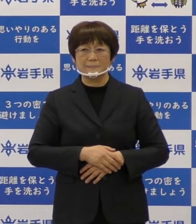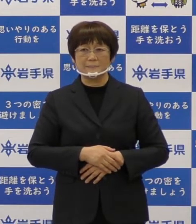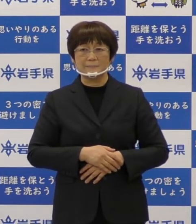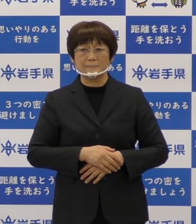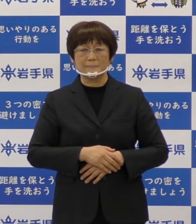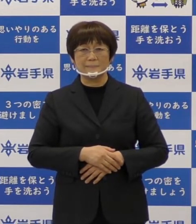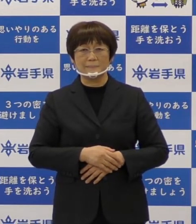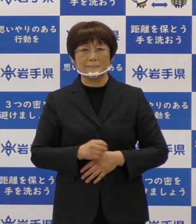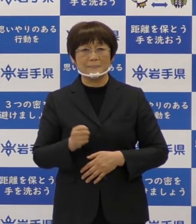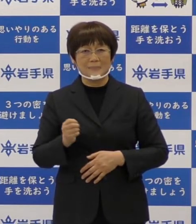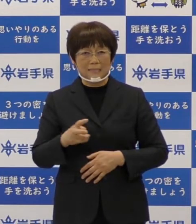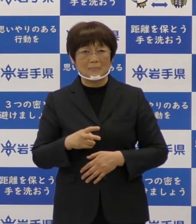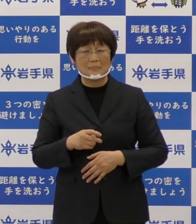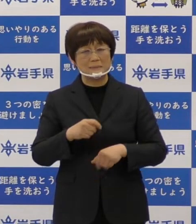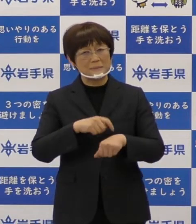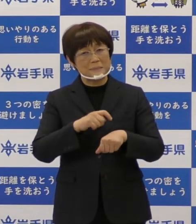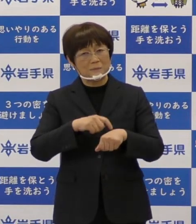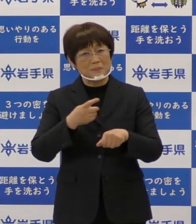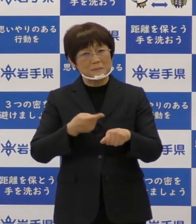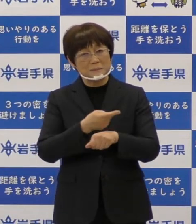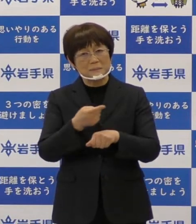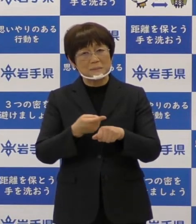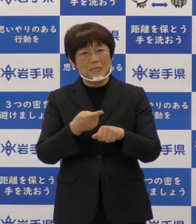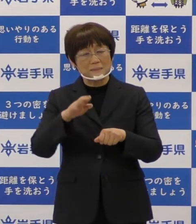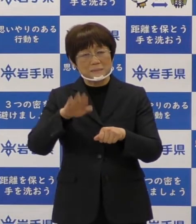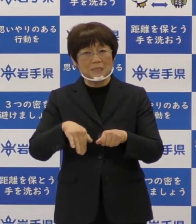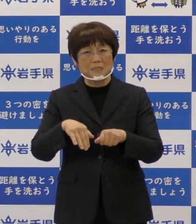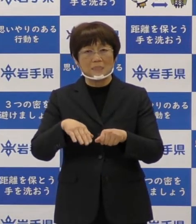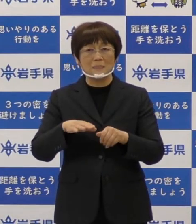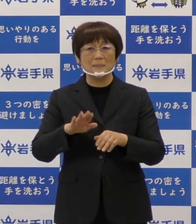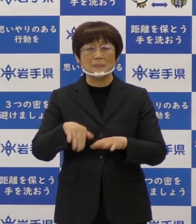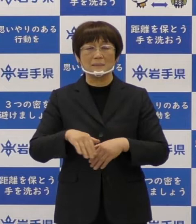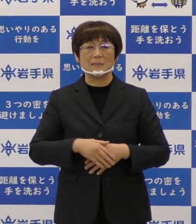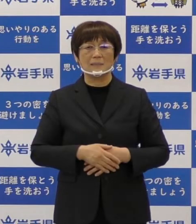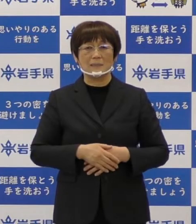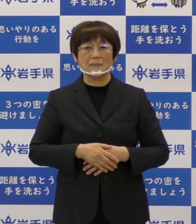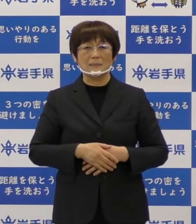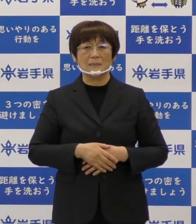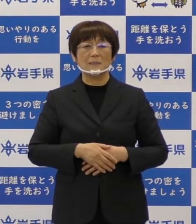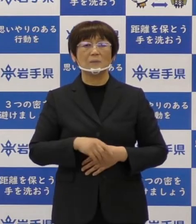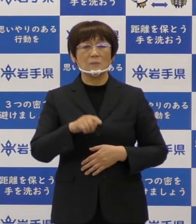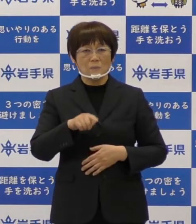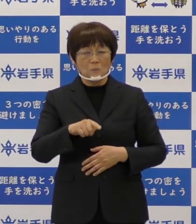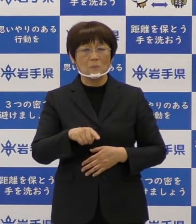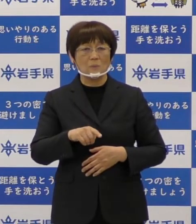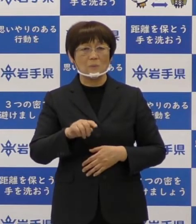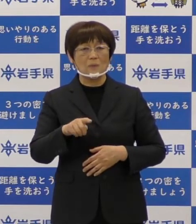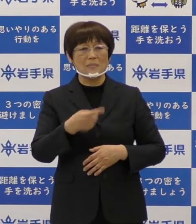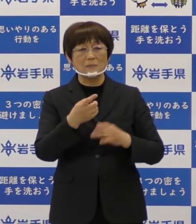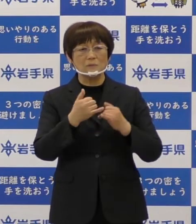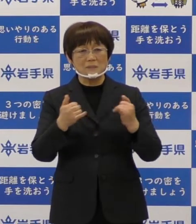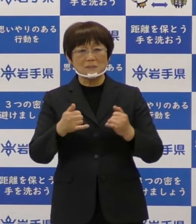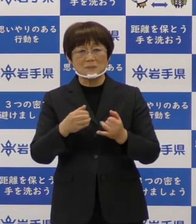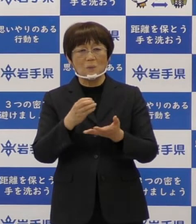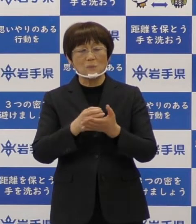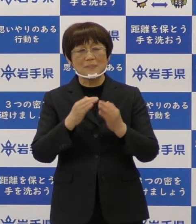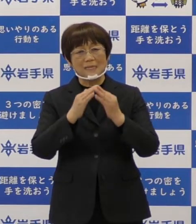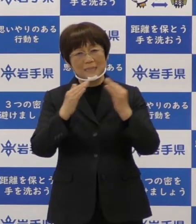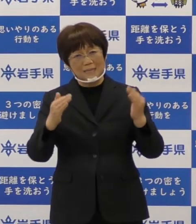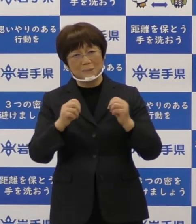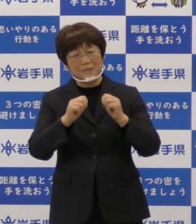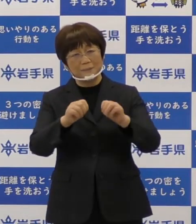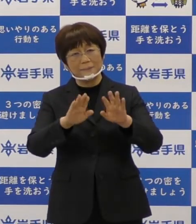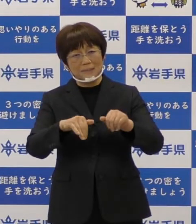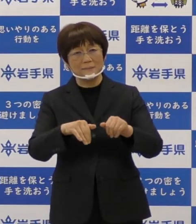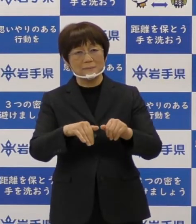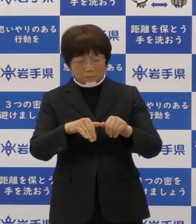1時間も全体時間がなかったと記憶しますけれども、そういう、例えば100人がお茶会をやったというようなことは